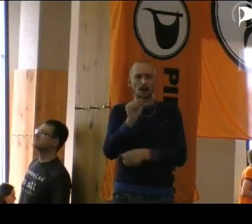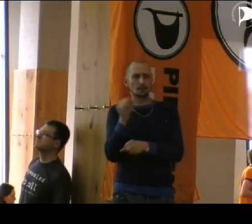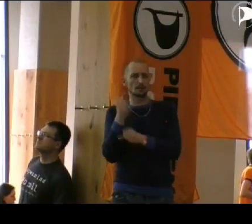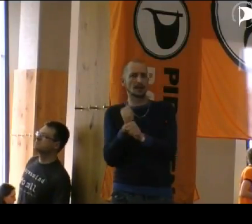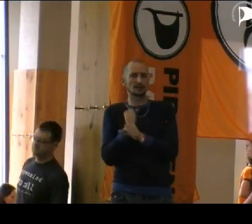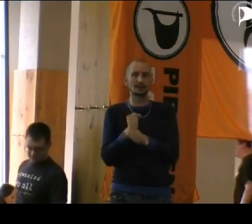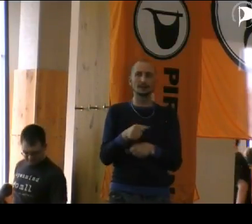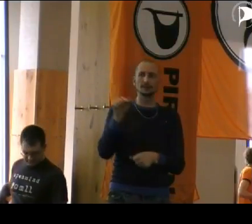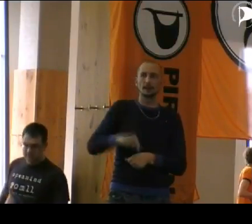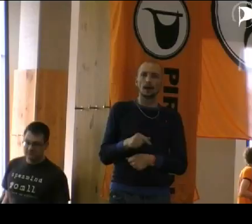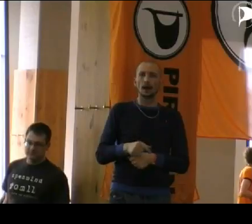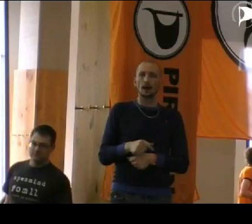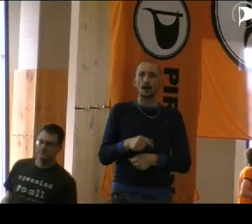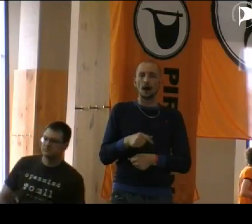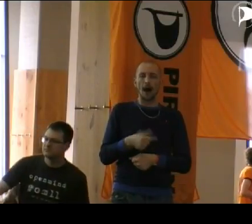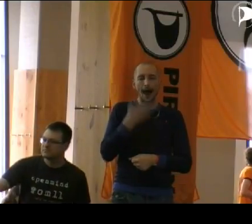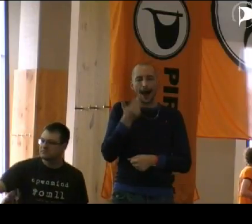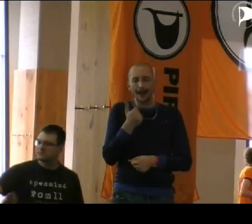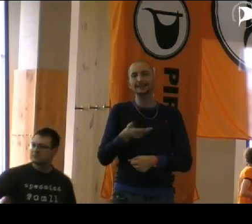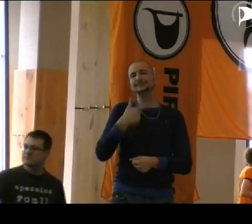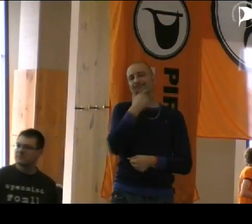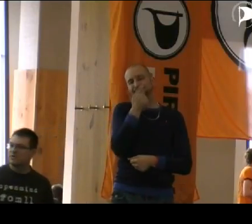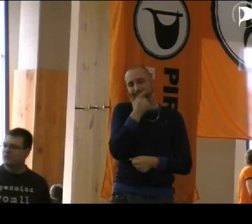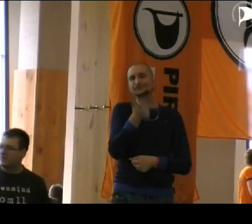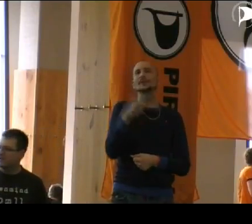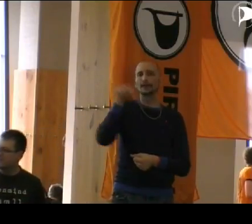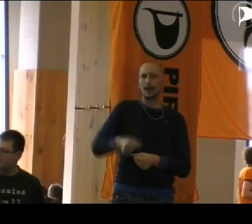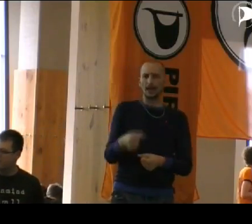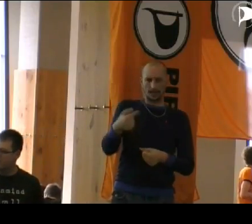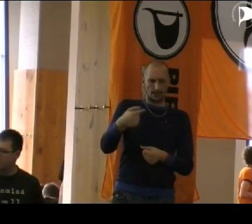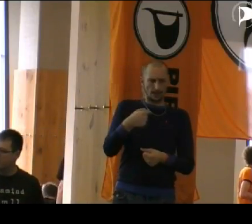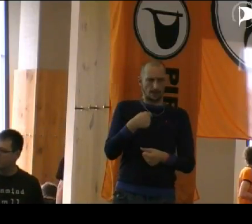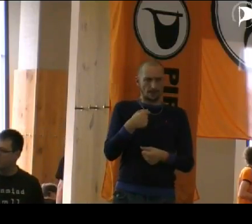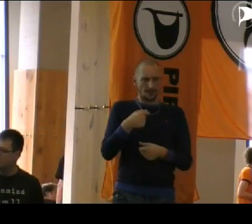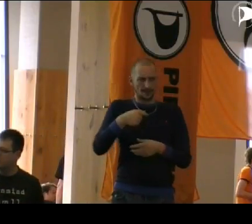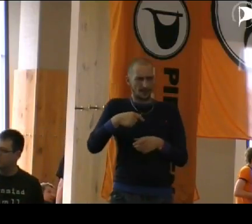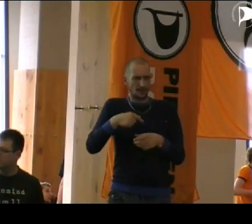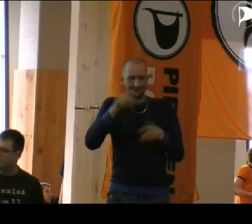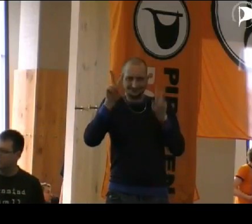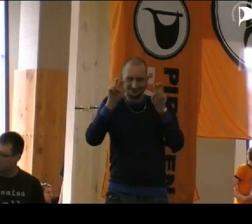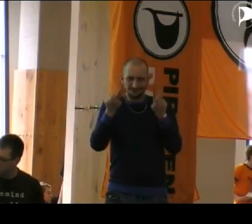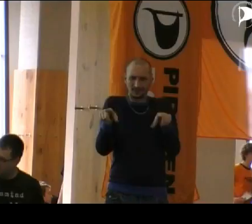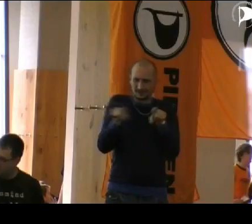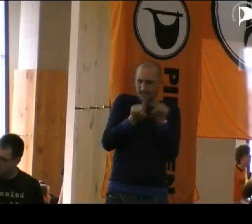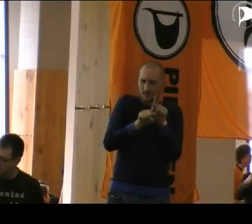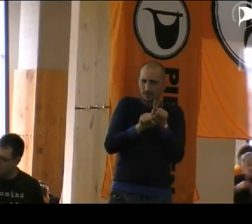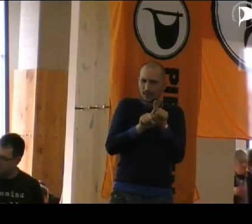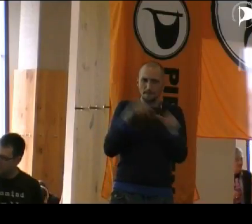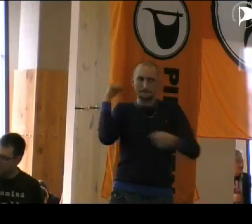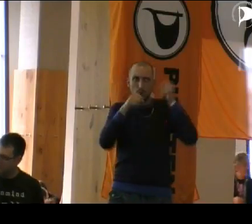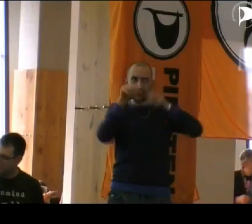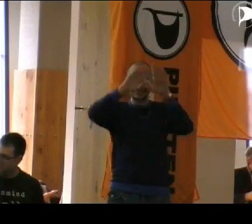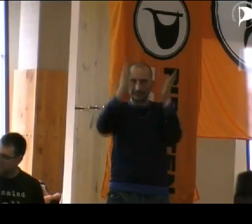der nächste schock ist ein wirklicher punching ball zu sein also selbst wenn er den besten vorleser der